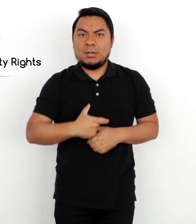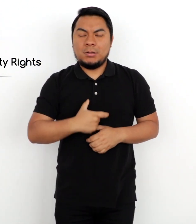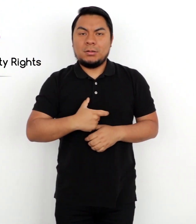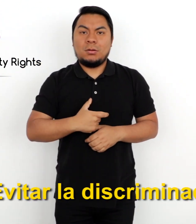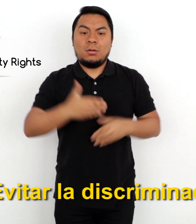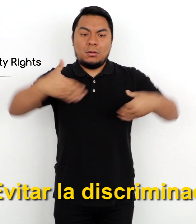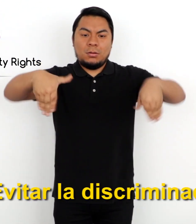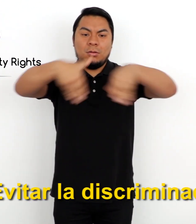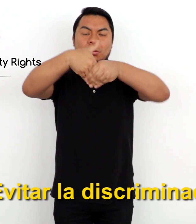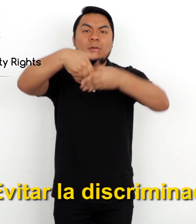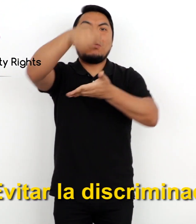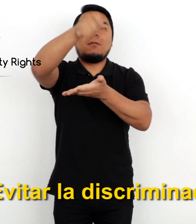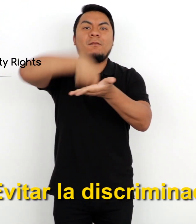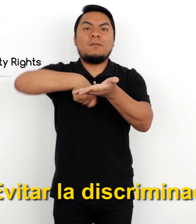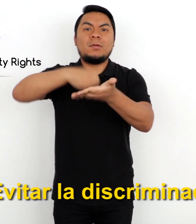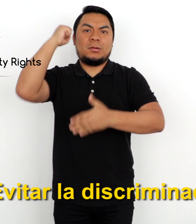EVITAR LA DISCRIMINACIÓN